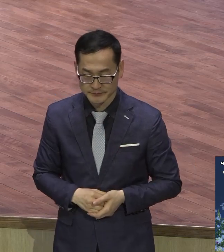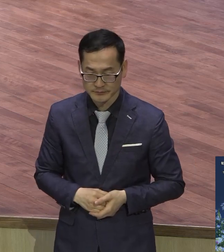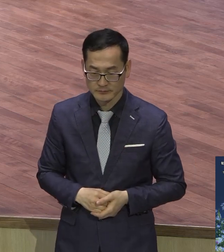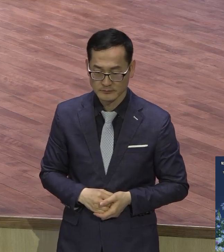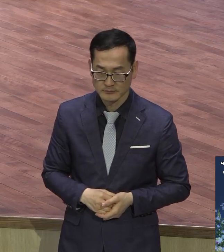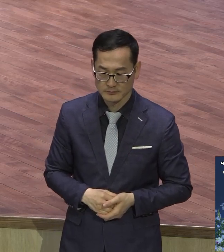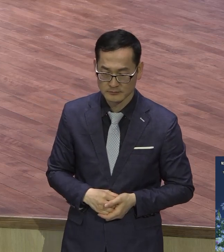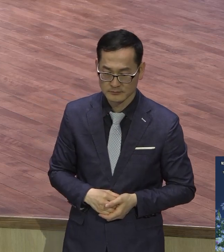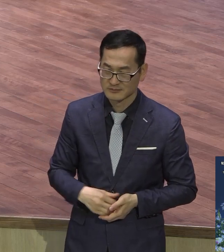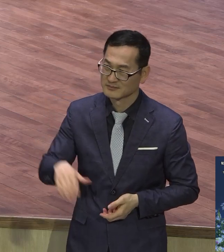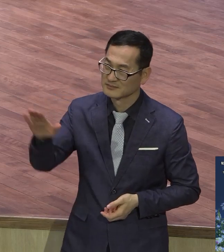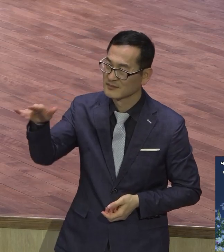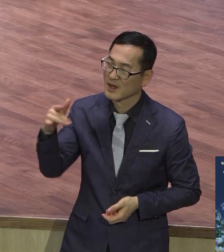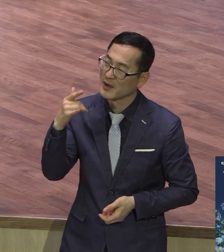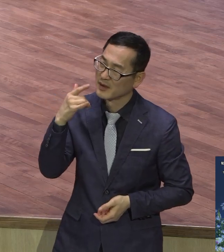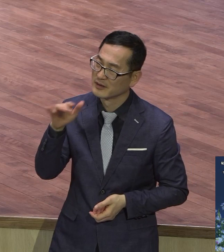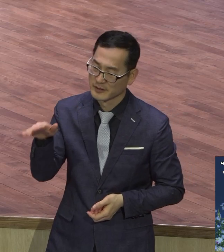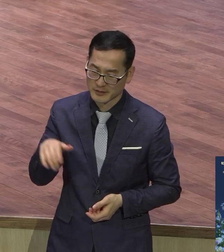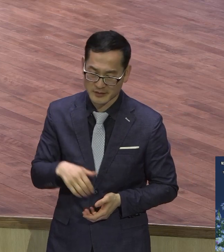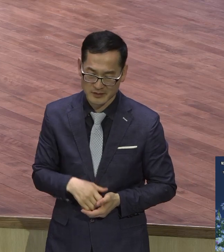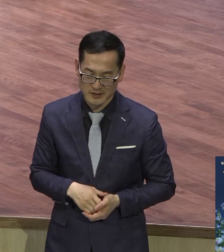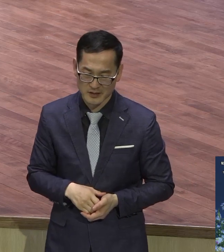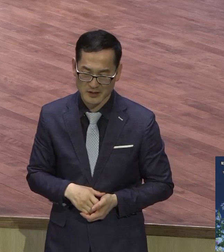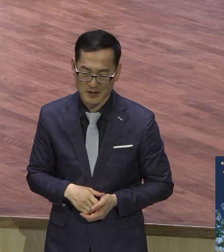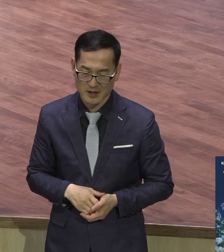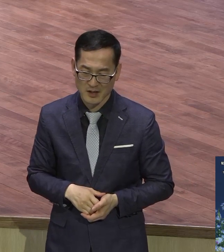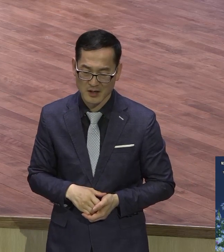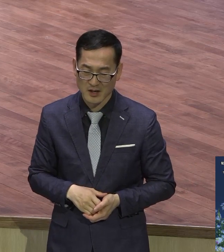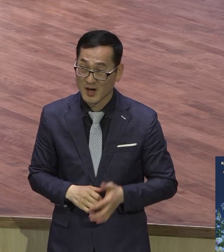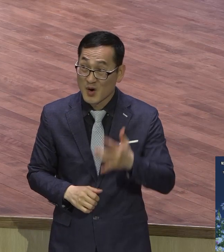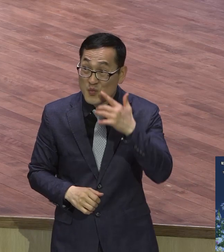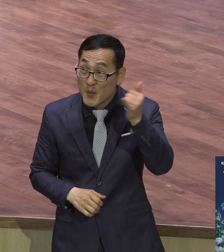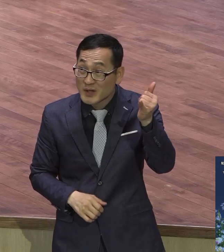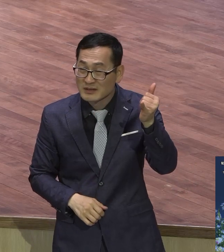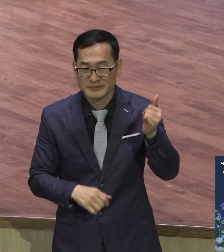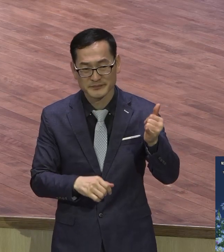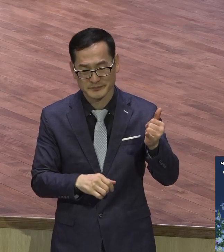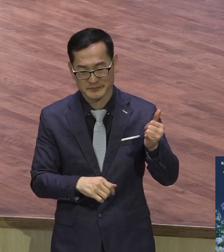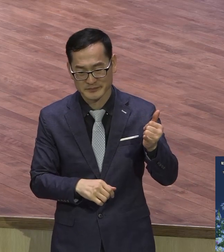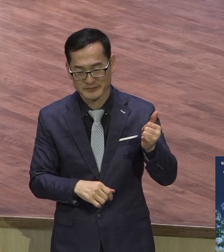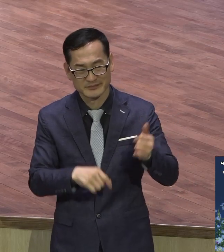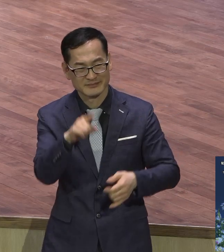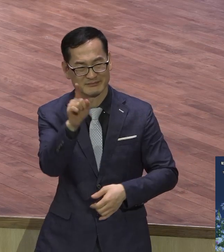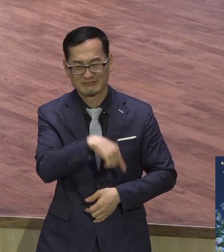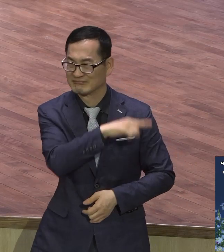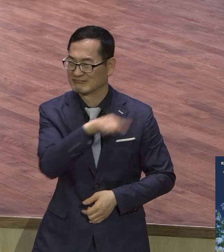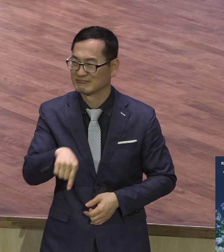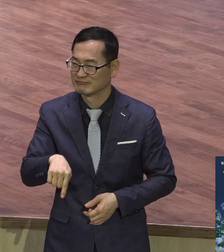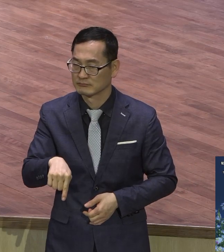그 자체가 이미 틀렸어요. 그 자체가 벌써 안 돼 있어요. 은혜받은 사람은 그런 말 안 해요.